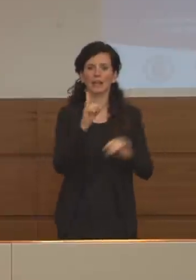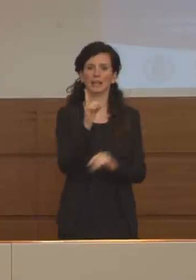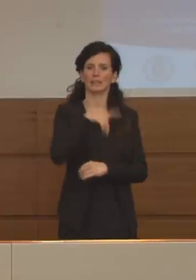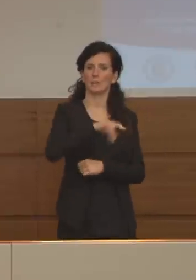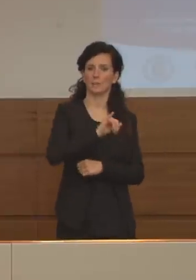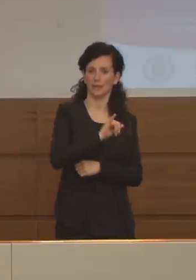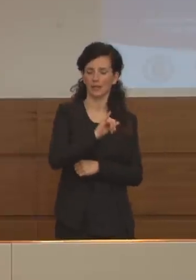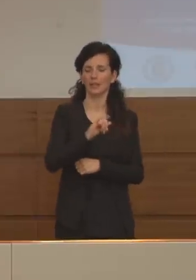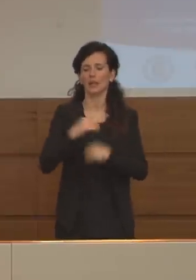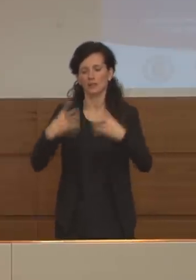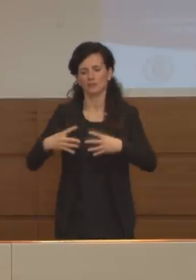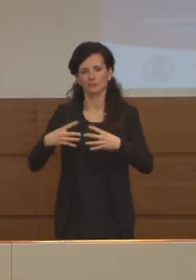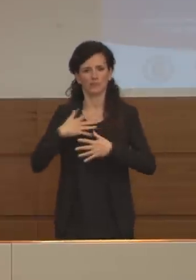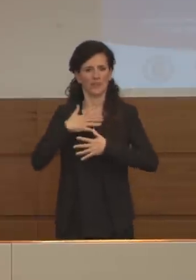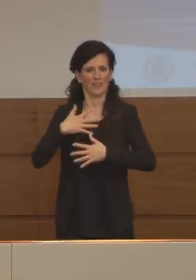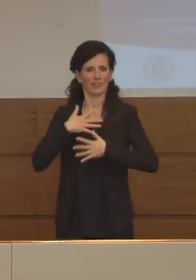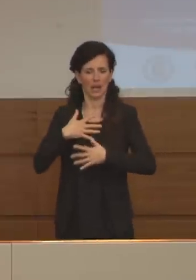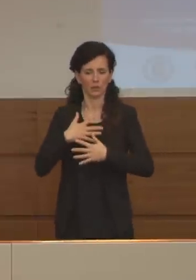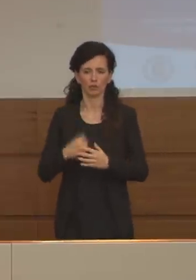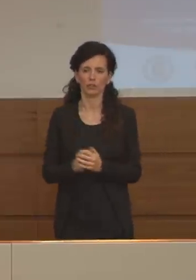dpi e dei ventilatori